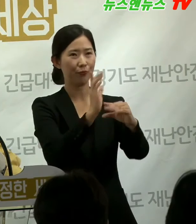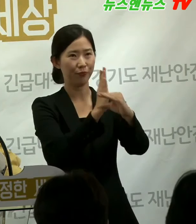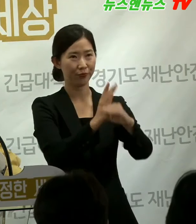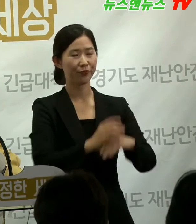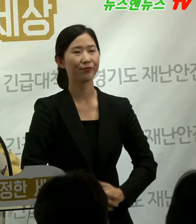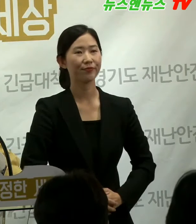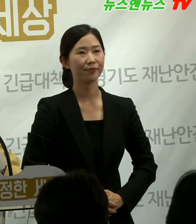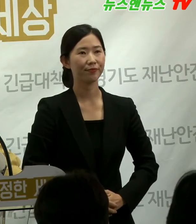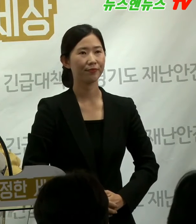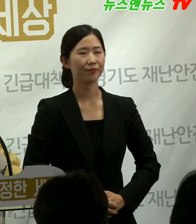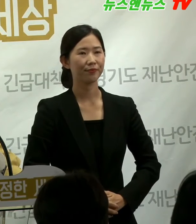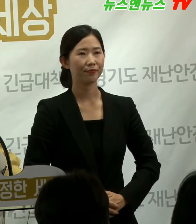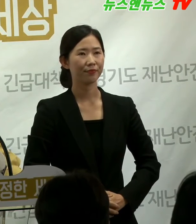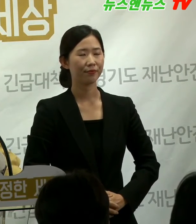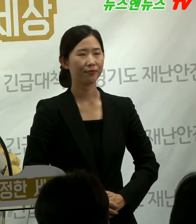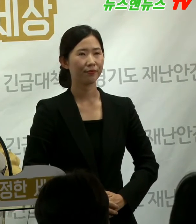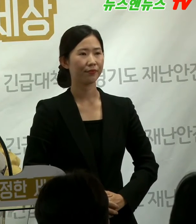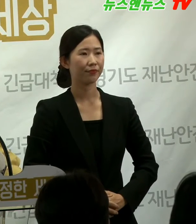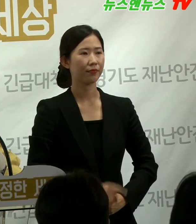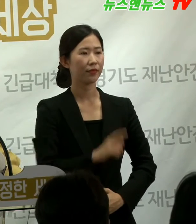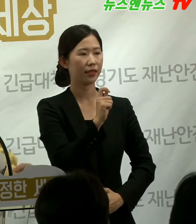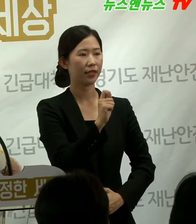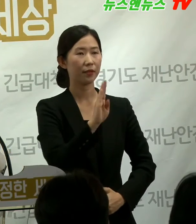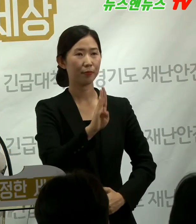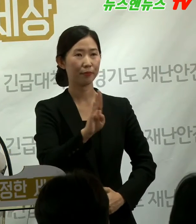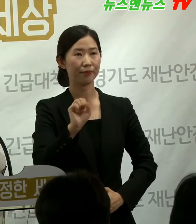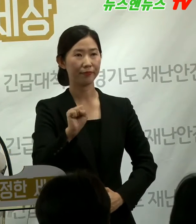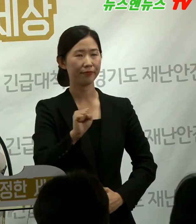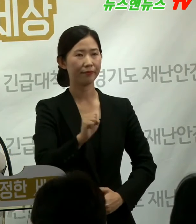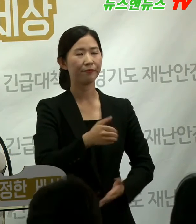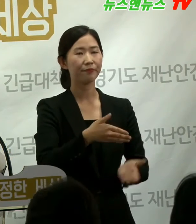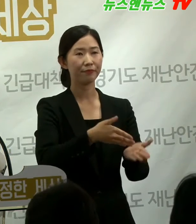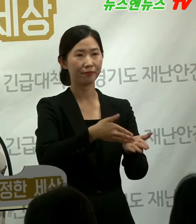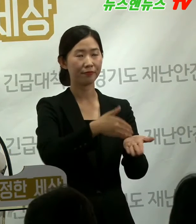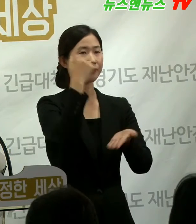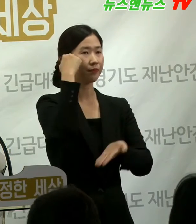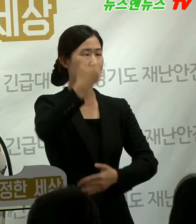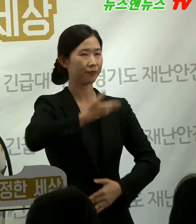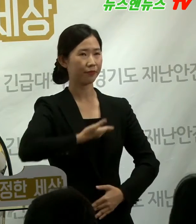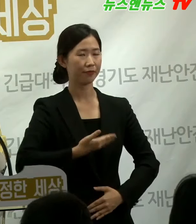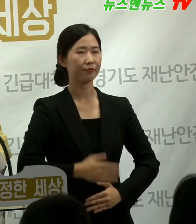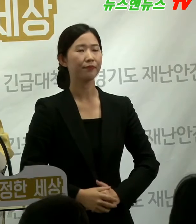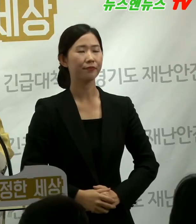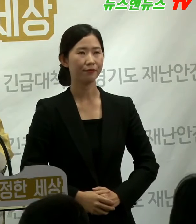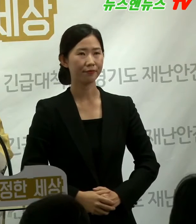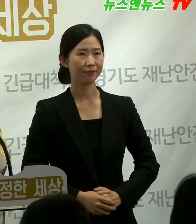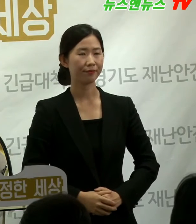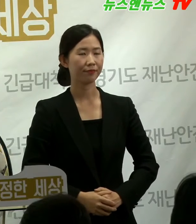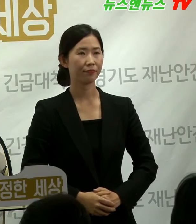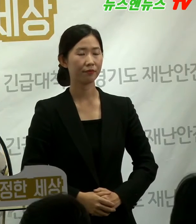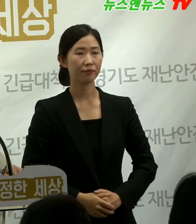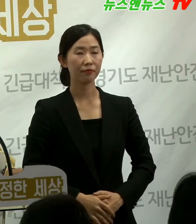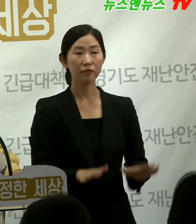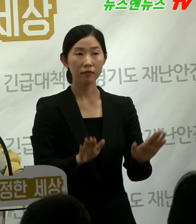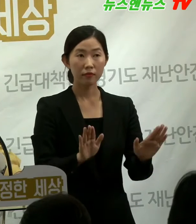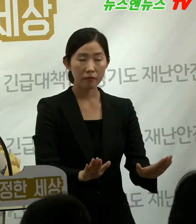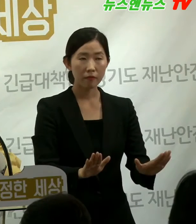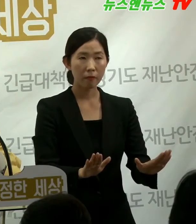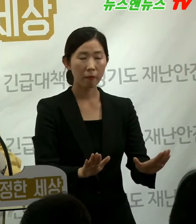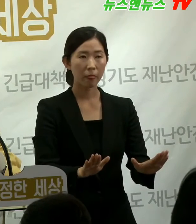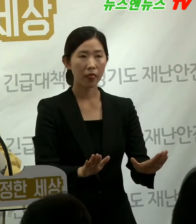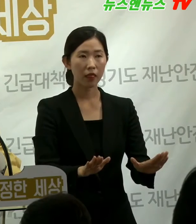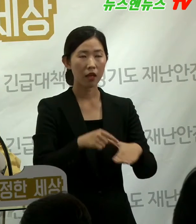네, 다음은 제일 앞에 앉아계시는 TBS의 이혜진 기자님. 네, TBS의 이혜진 기자입니다. 아마 현장 지도